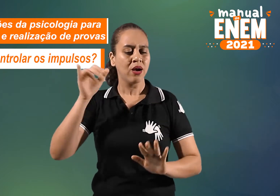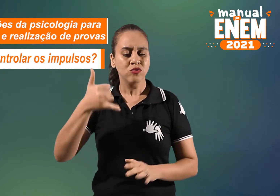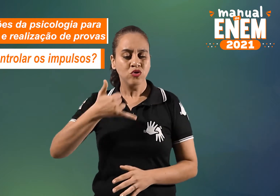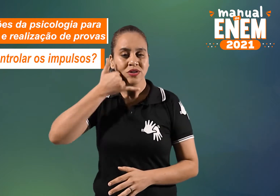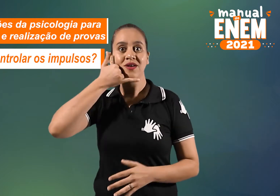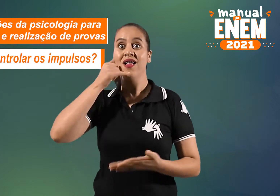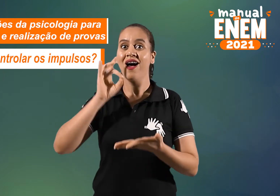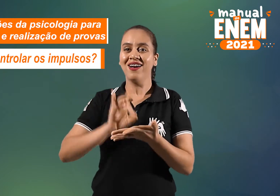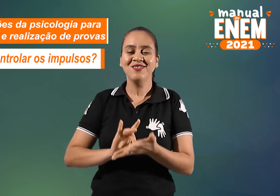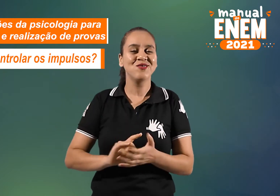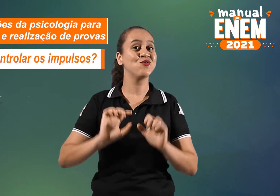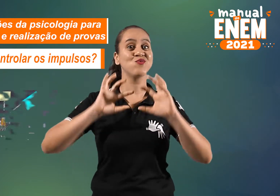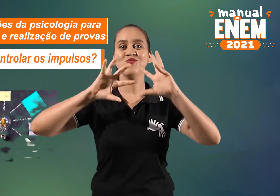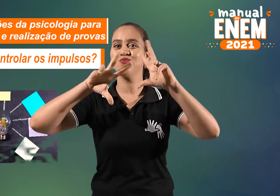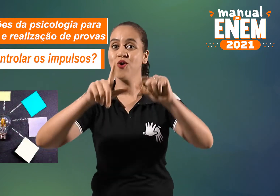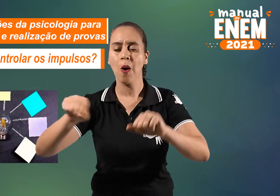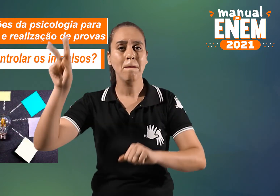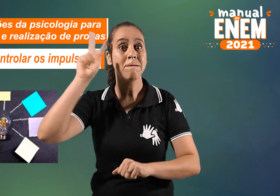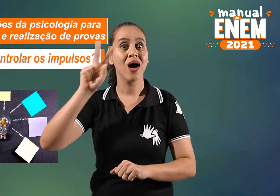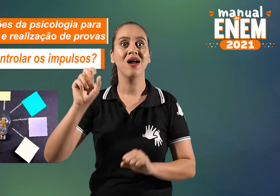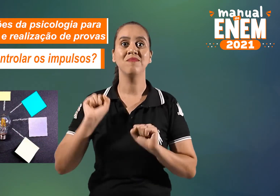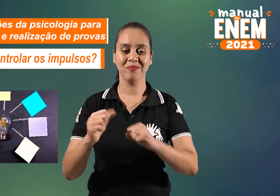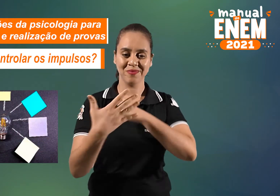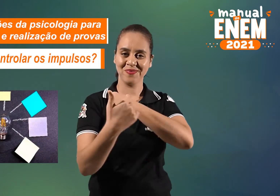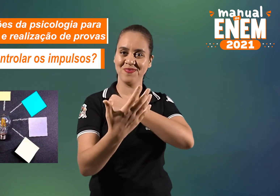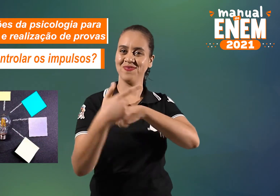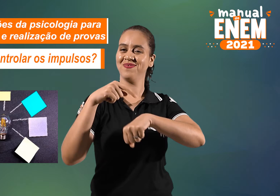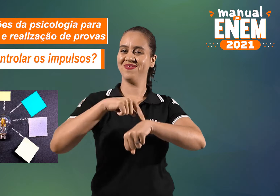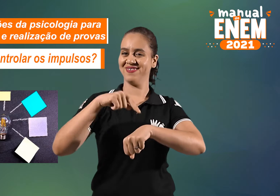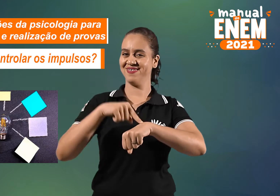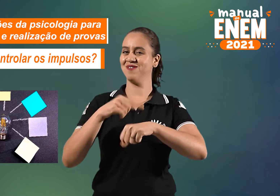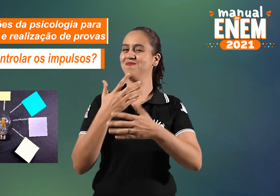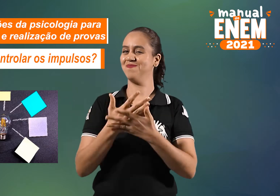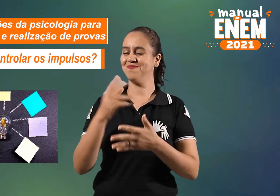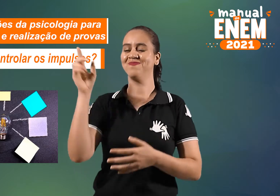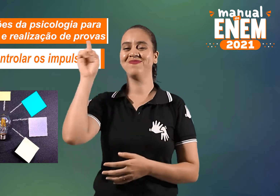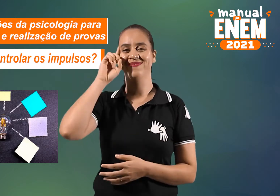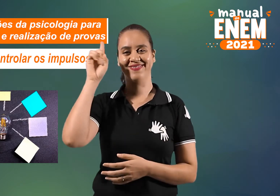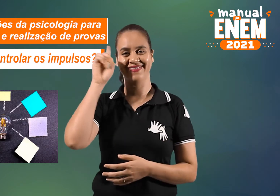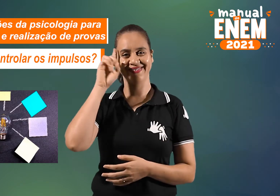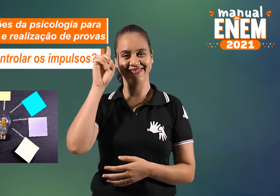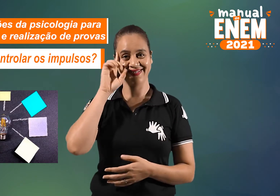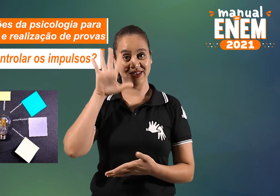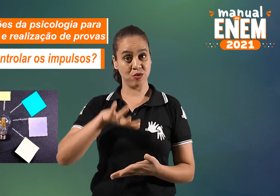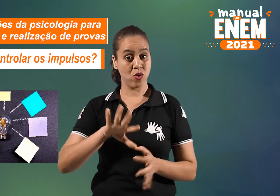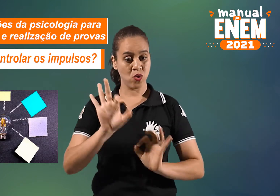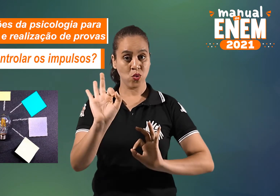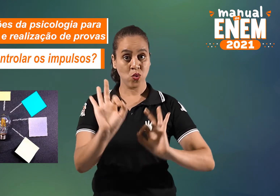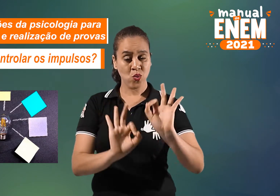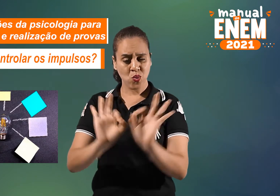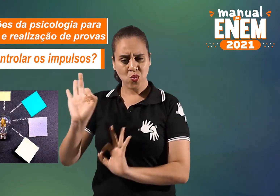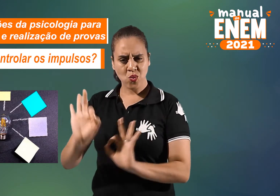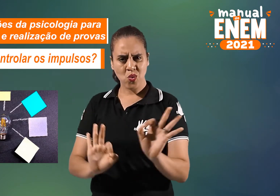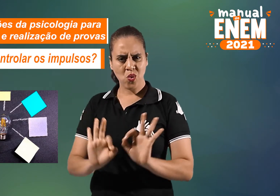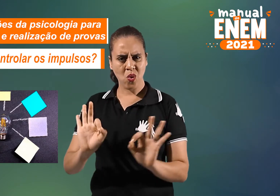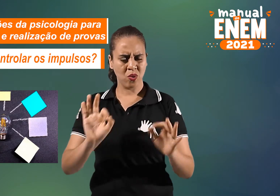ou tudo que você estiver ao alcance para que você possa visualizar todos os dias e seguidos. Organize